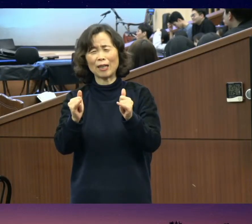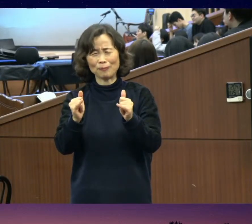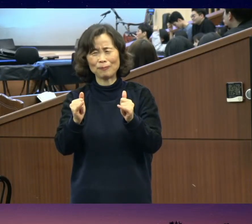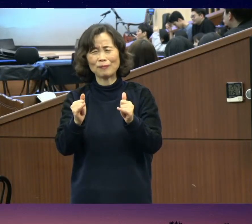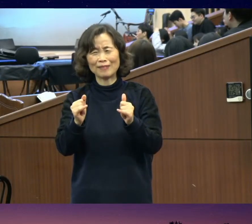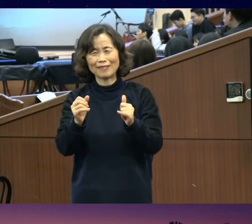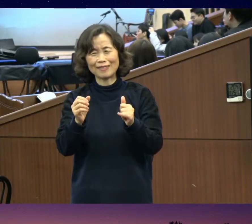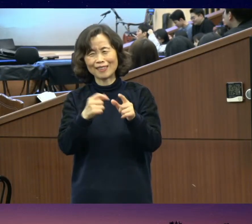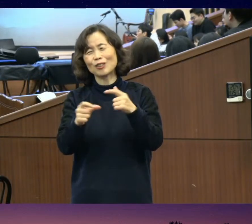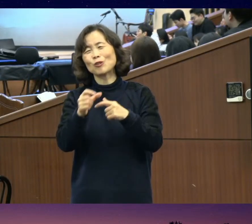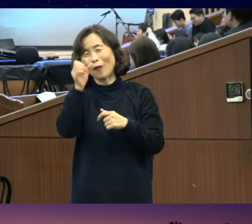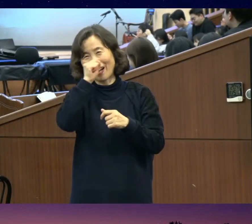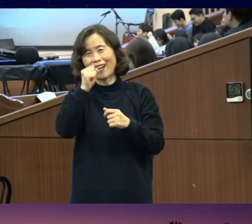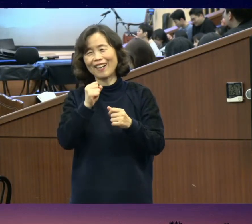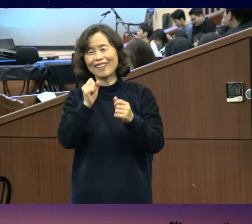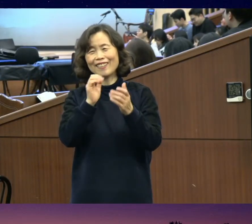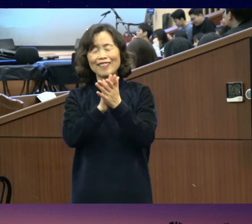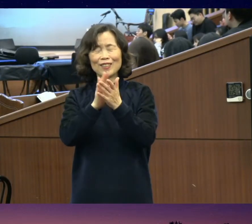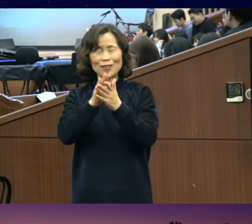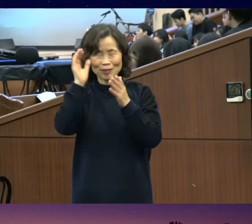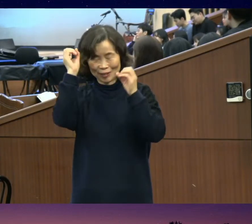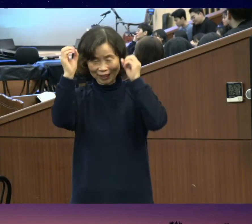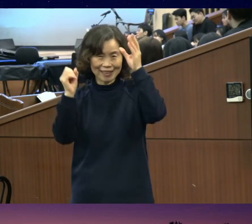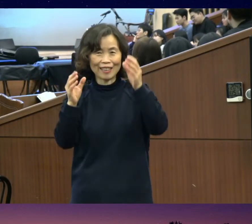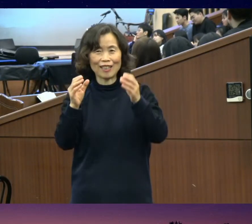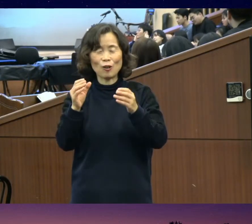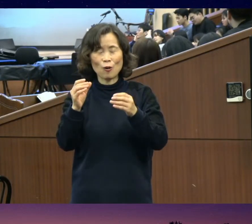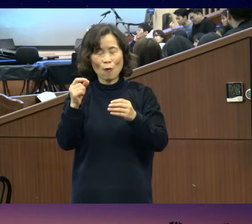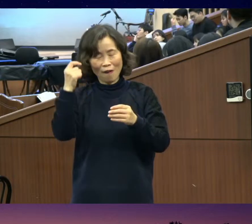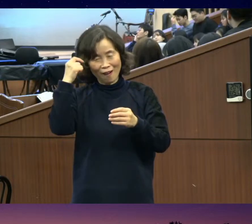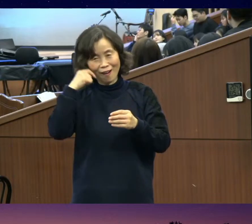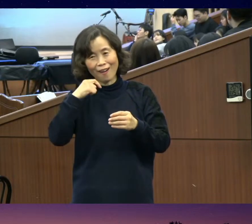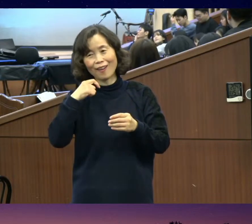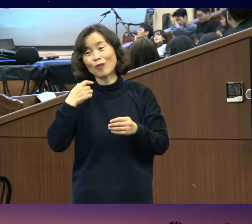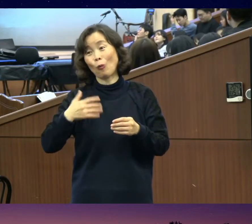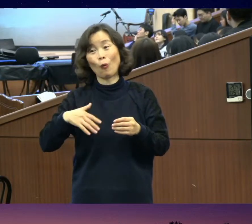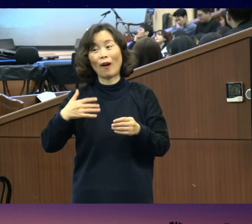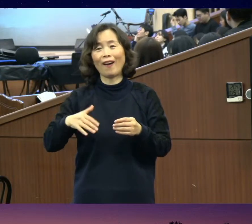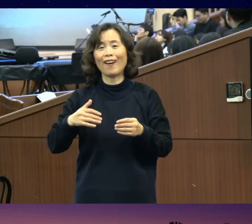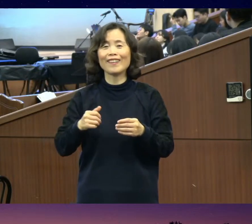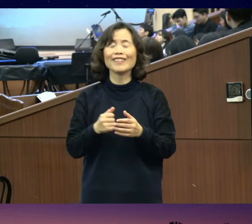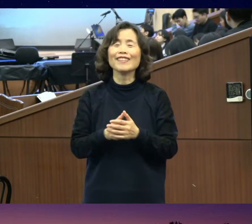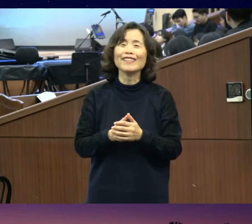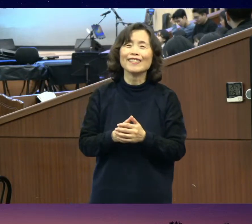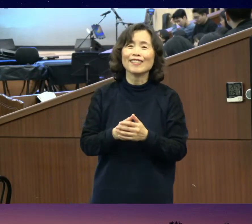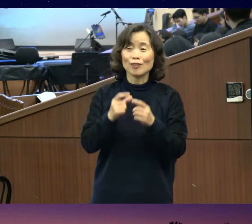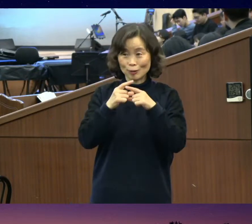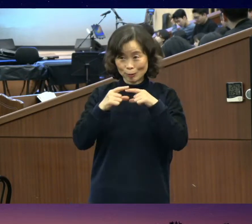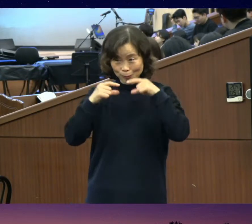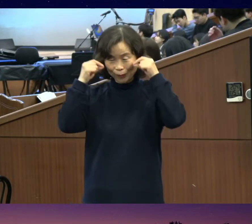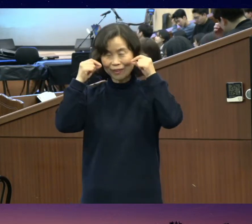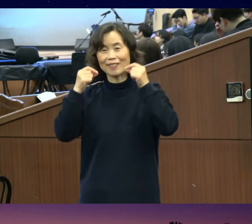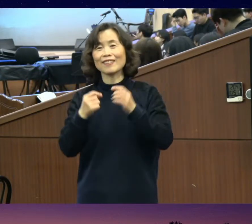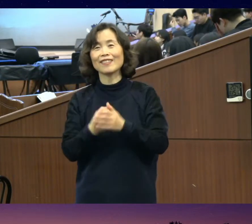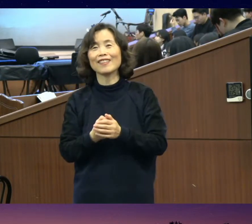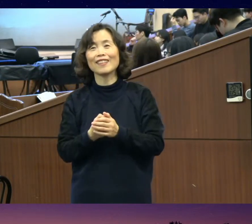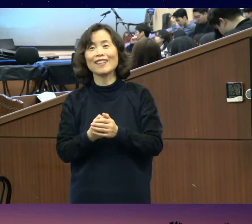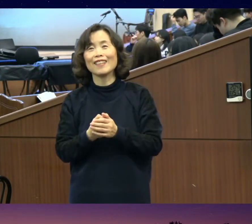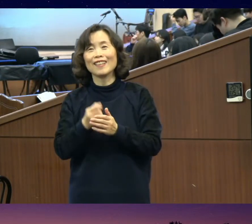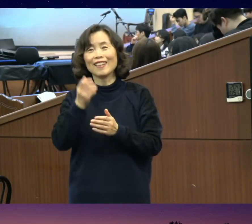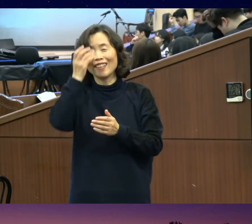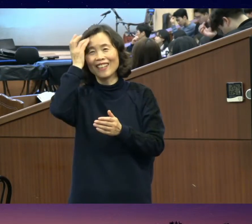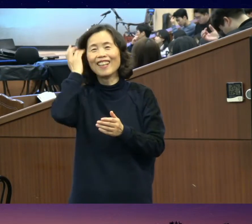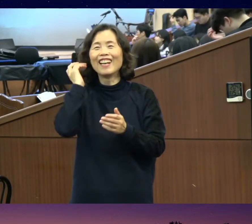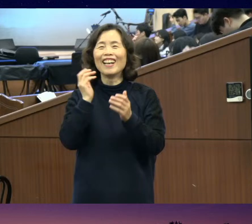찬양해 주님, 이거 참 좋네요. 이렇게 막 웃음꽃이 피는 것 같아요. 막 찬양해, 찬양해. 아까는 할렐루야, 이거는 총 쏘는